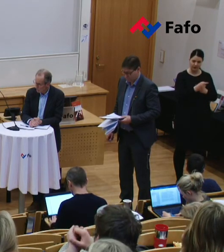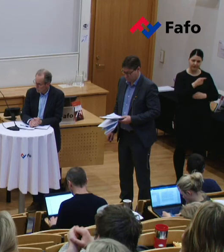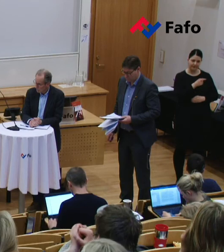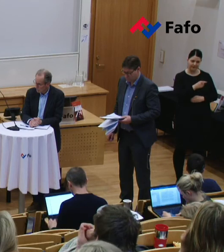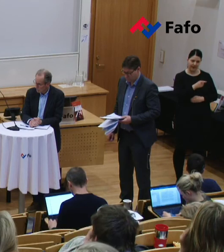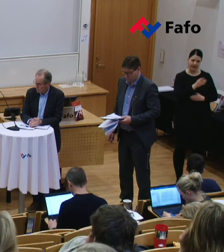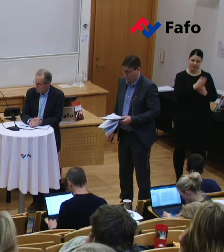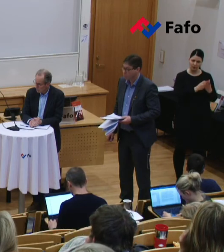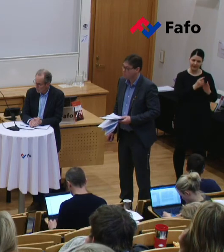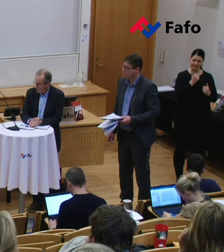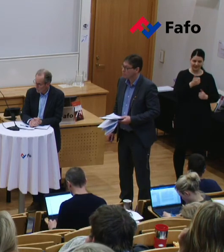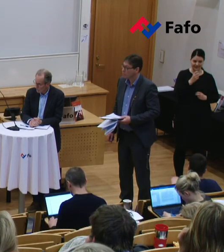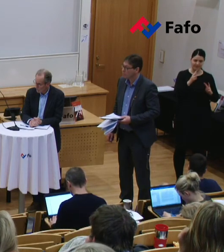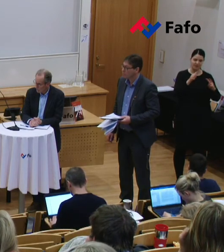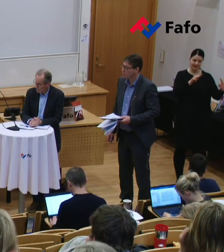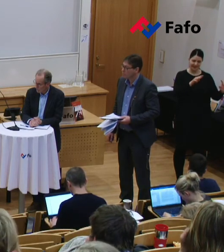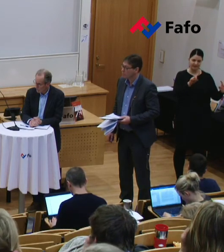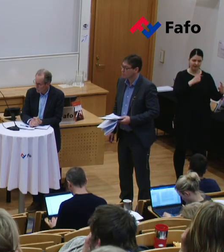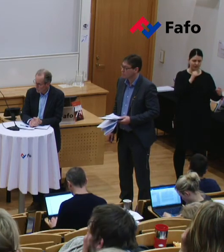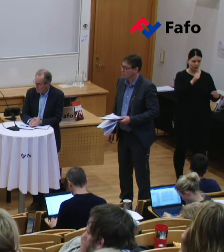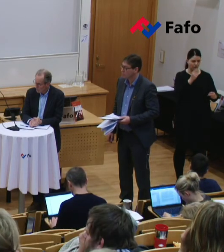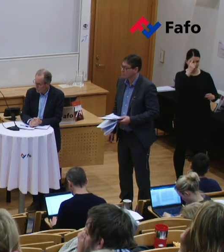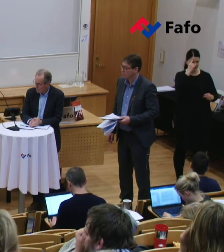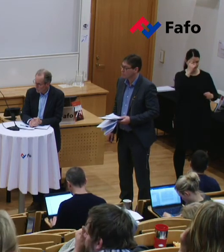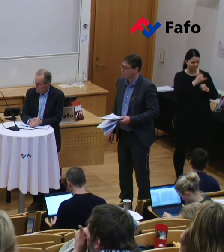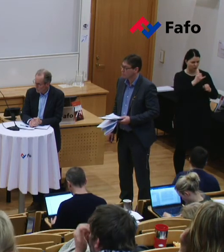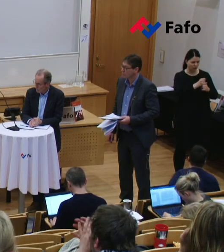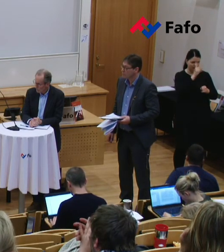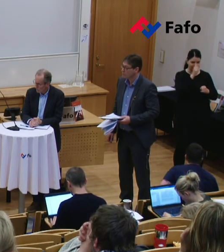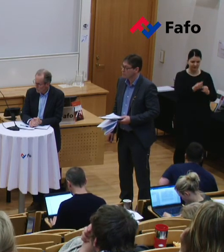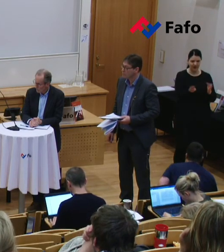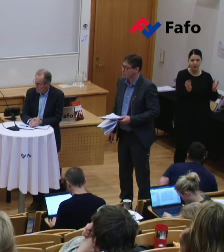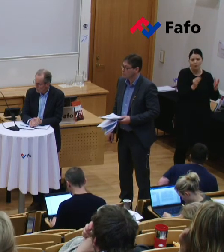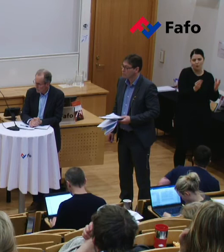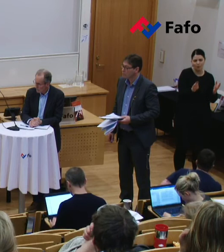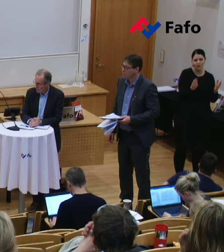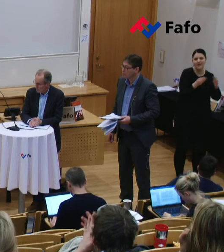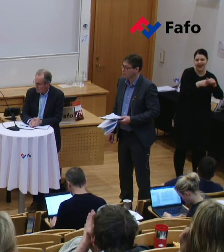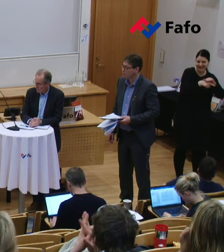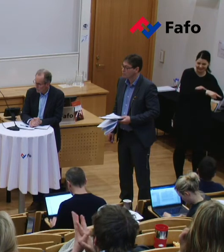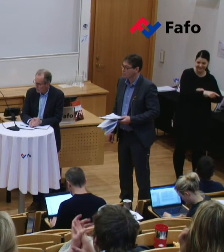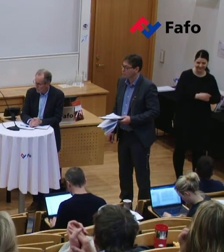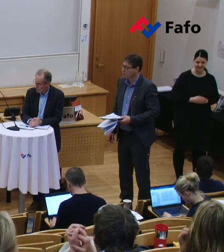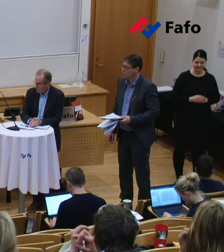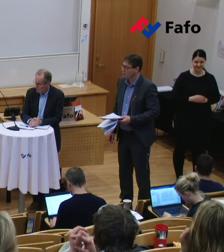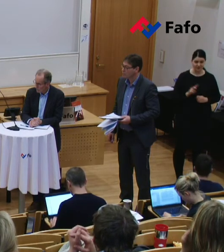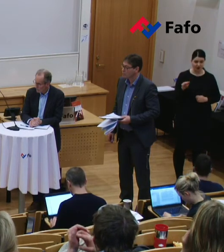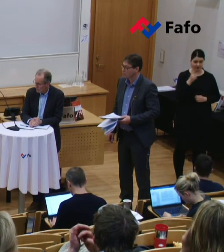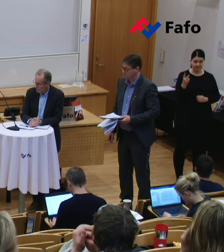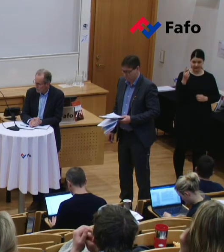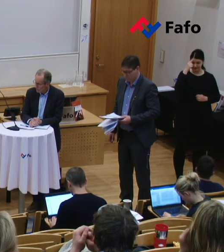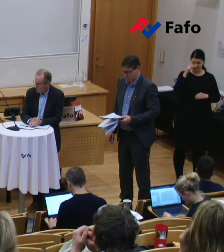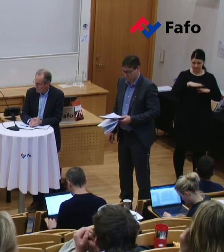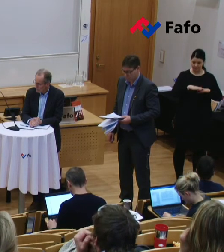på en måte et viktig perspektiv som vi må på en måte tenke hvordan kan vi dra det inn. Det andre som jeg tenker på, fordi at